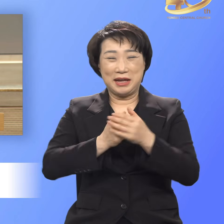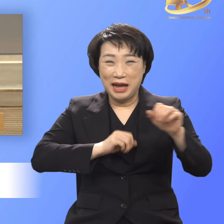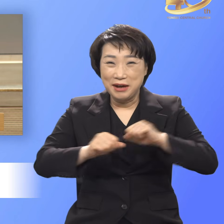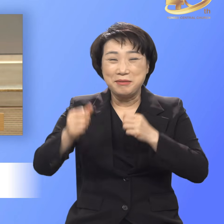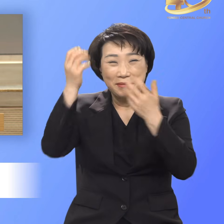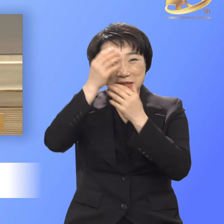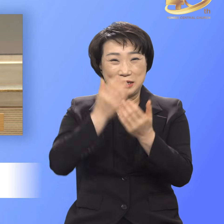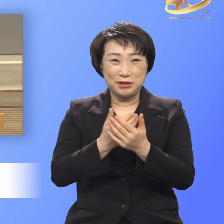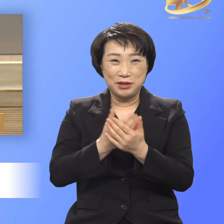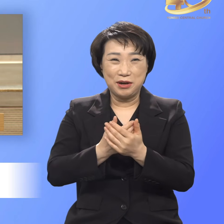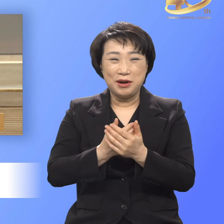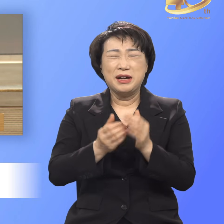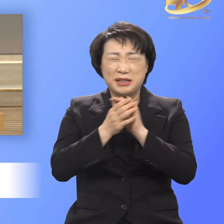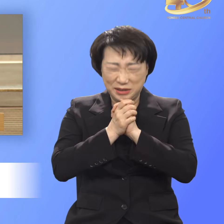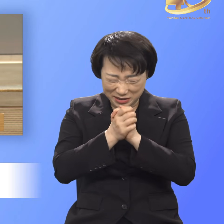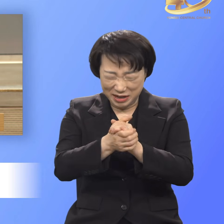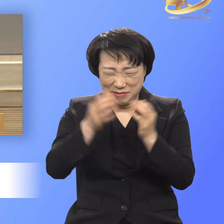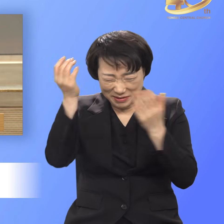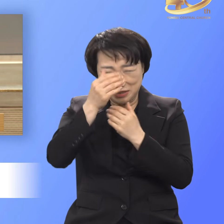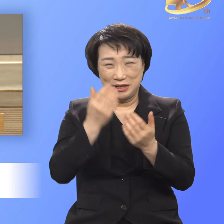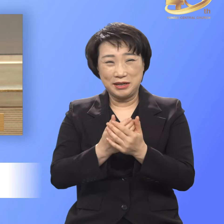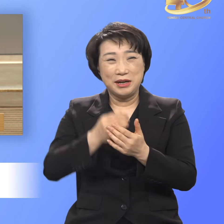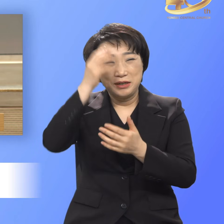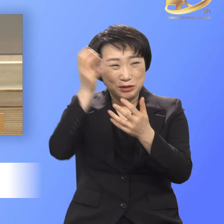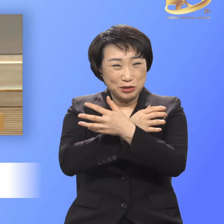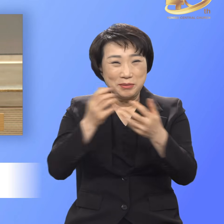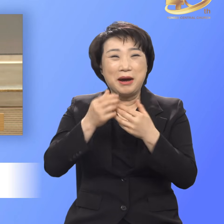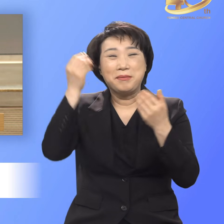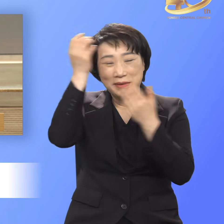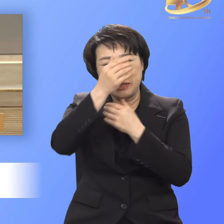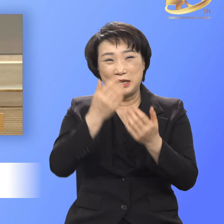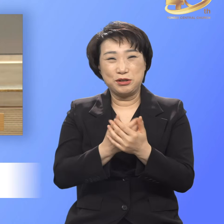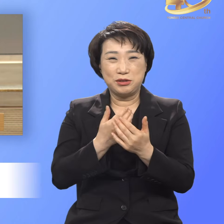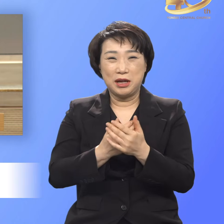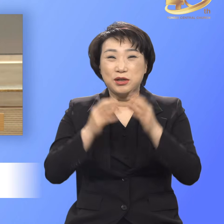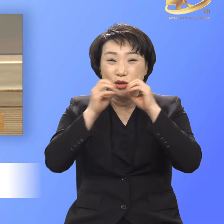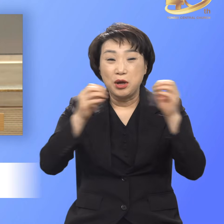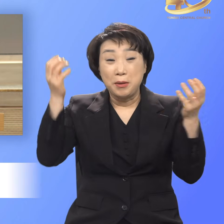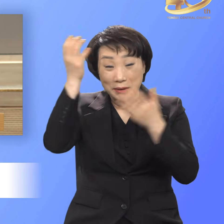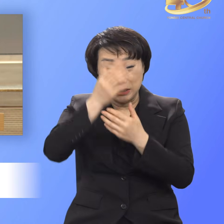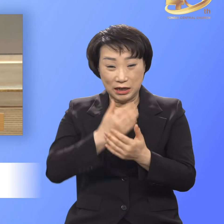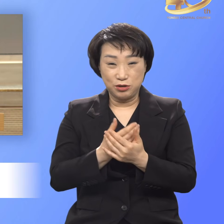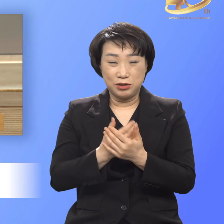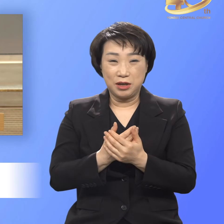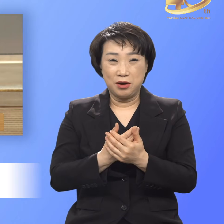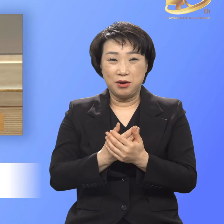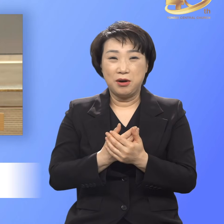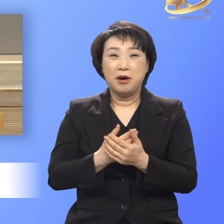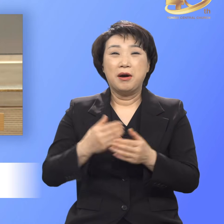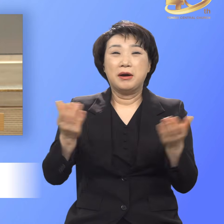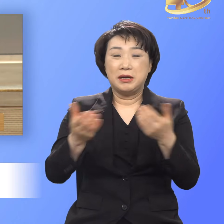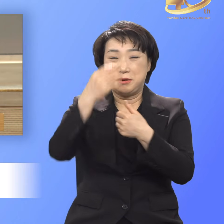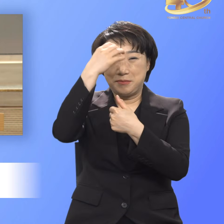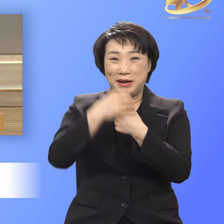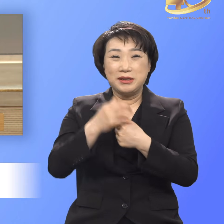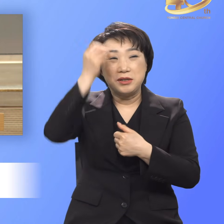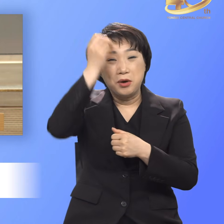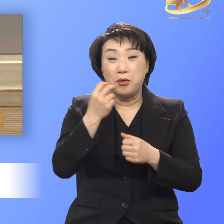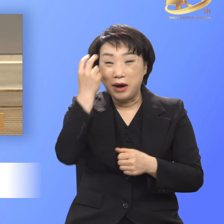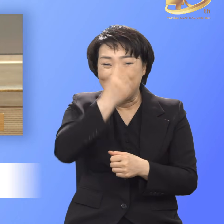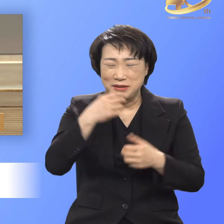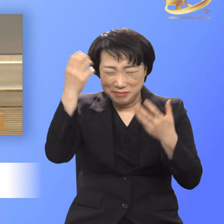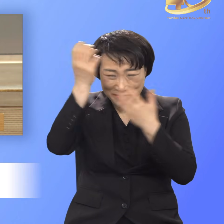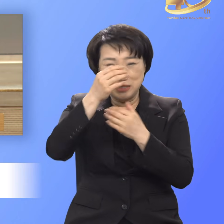행함에 미치고 기도에 미치고 성령 충만에 미치고 전도에 미치고 맡은 직분으로